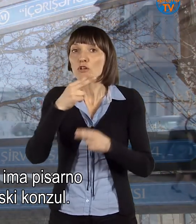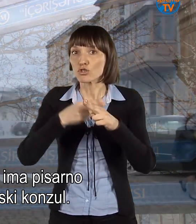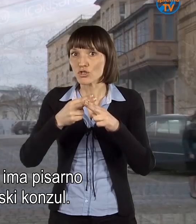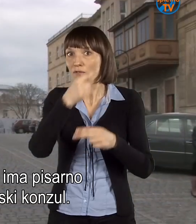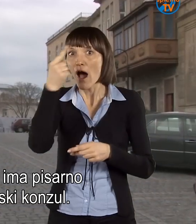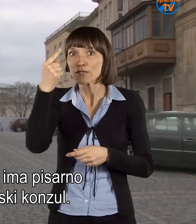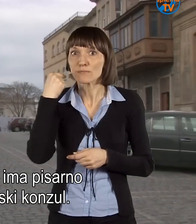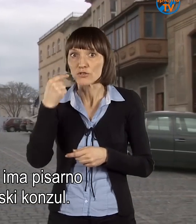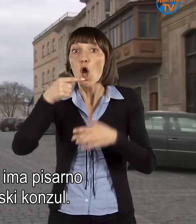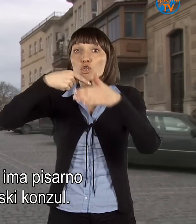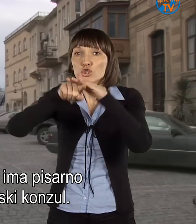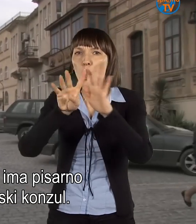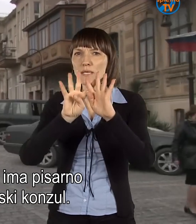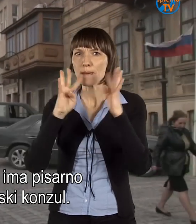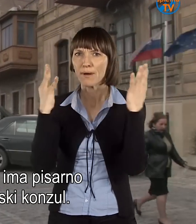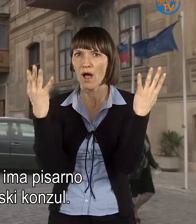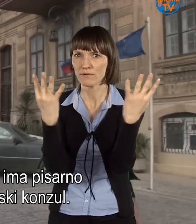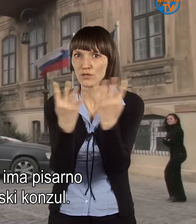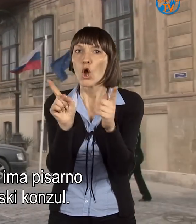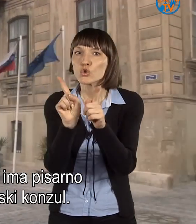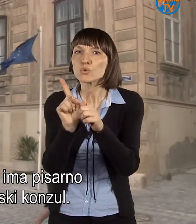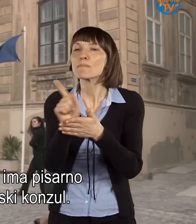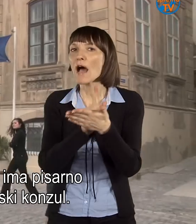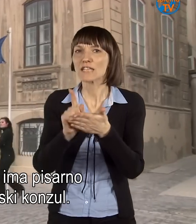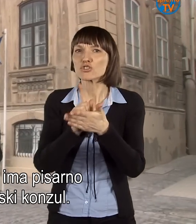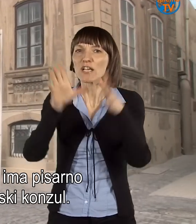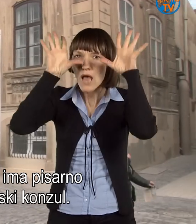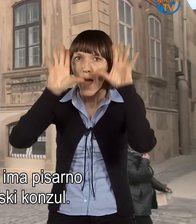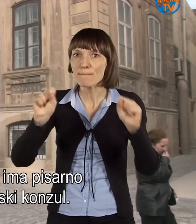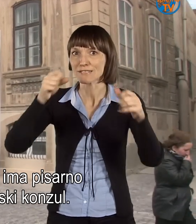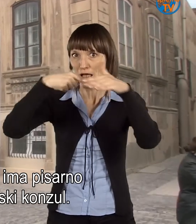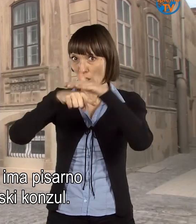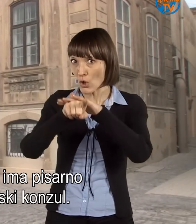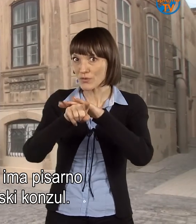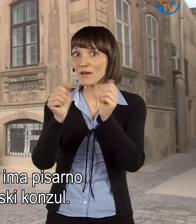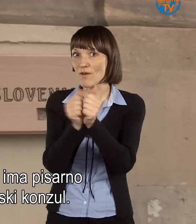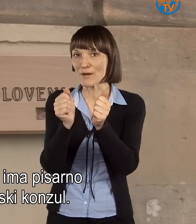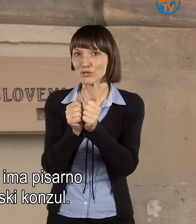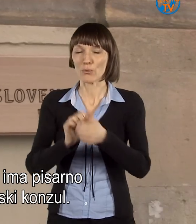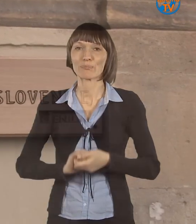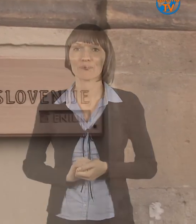Znotraj utrjenih zidov ima pisarno tudi začasni slovenski konzul.